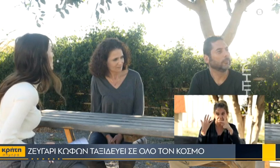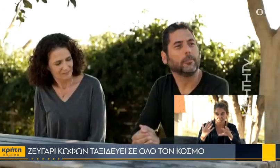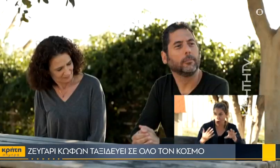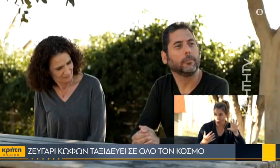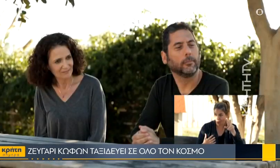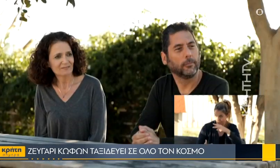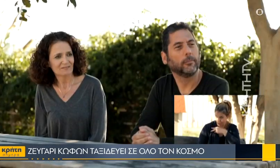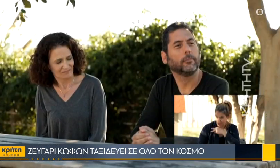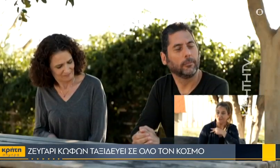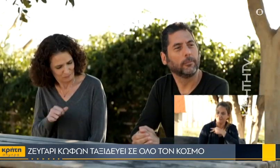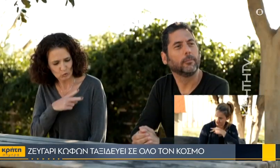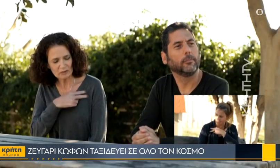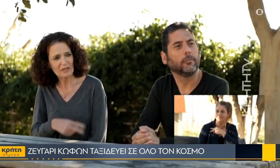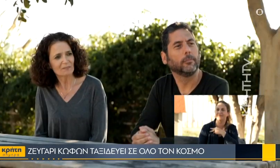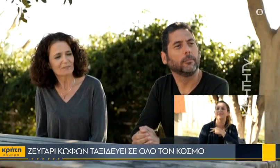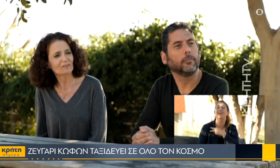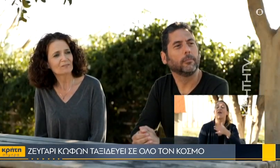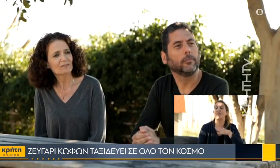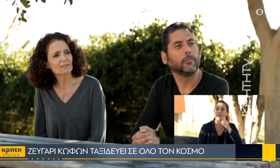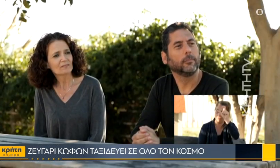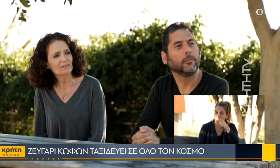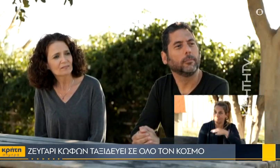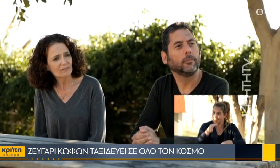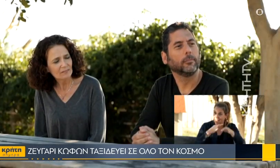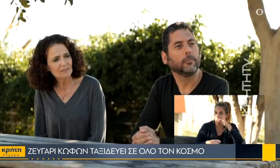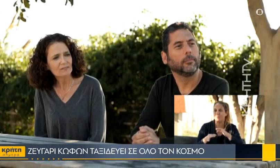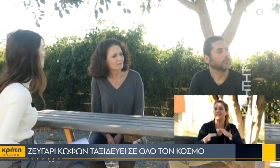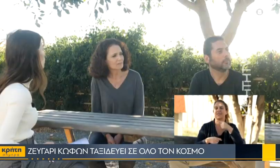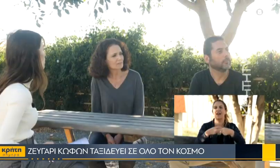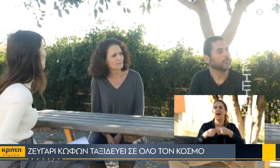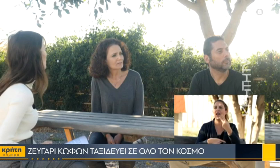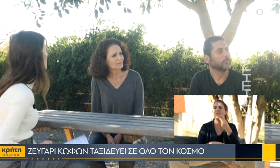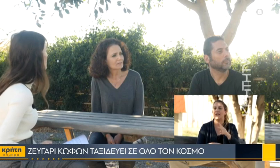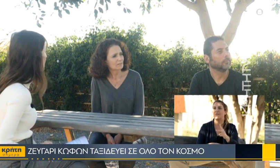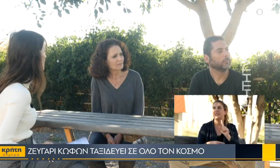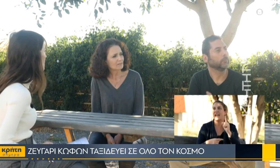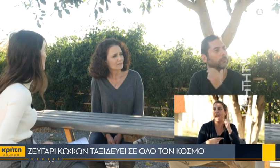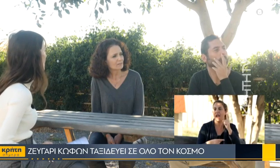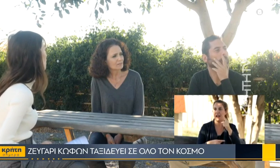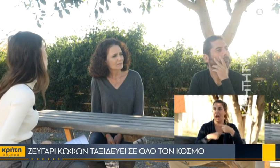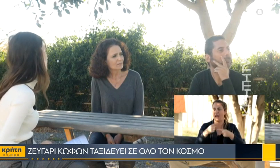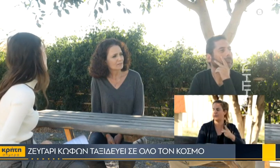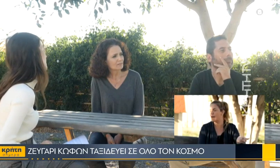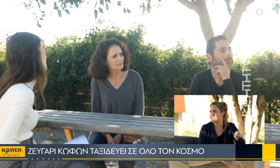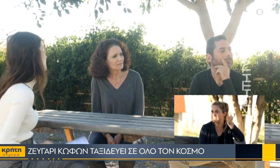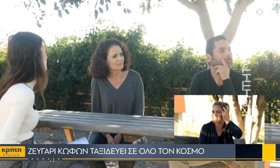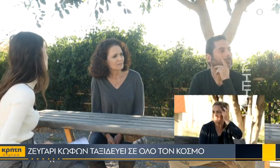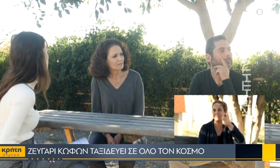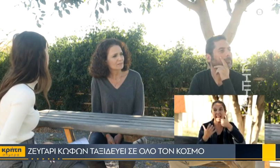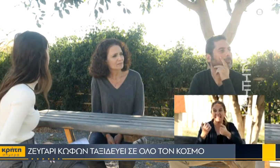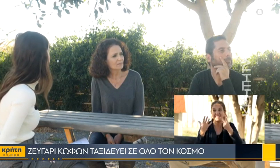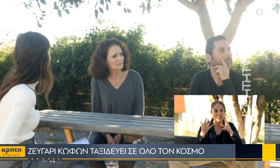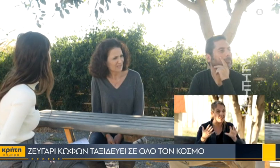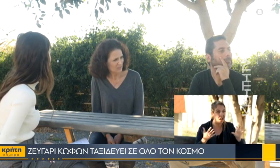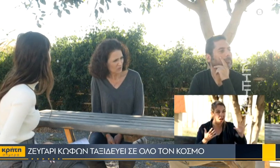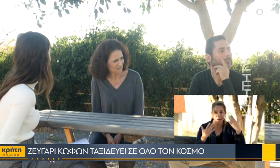λάθος, και θα ήθελα να μου περιγράψεις εκείνη την εμπειρία που σου έχει μείνει αξέχαστη από όλα αυτά τα ταξίδια.